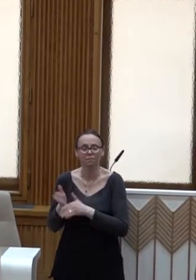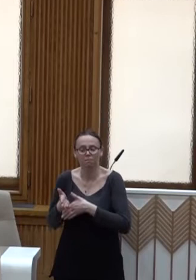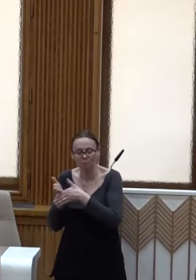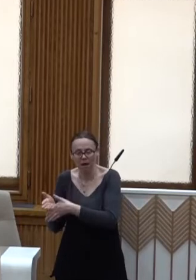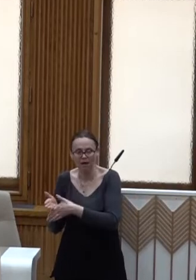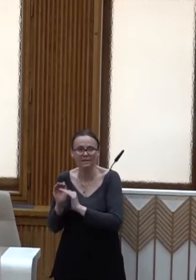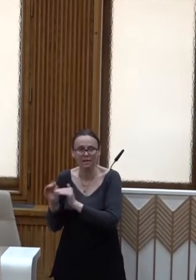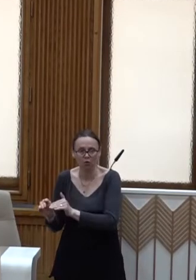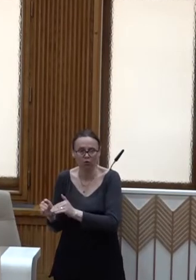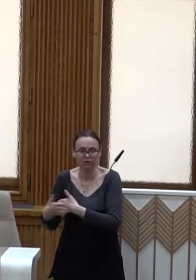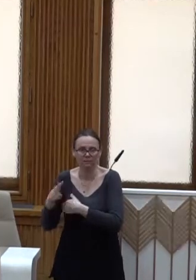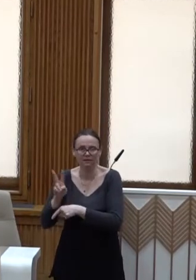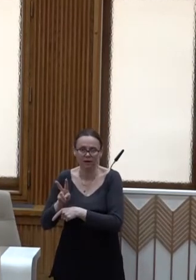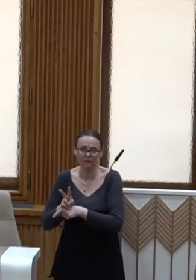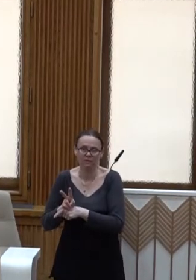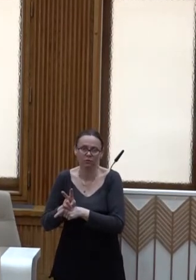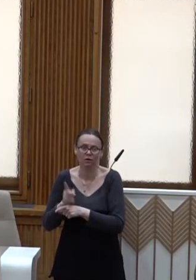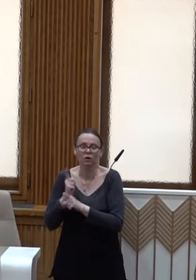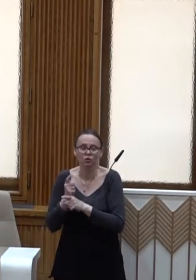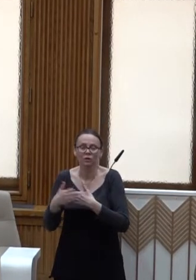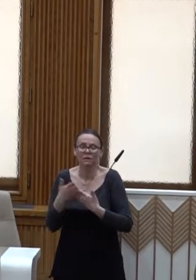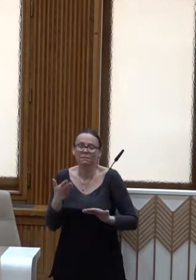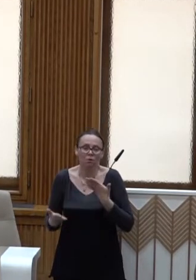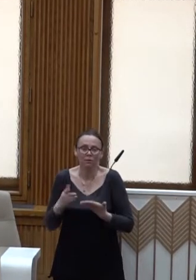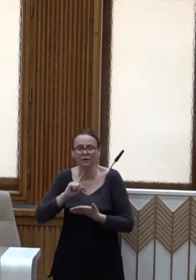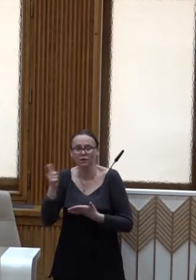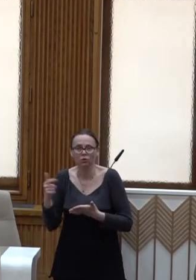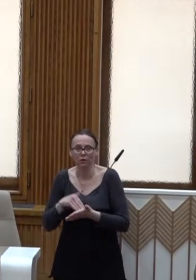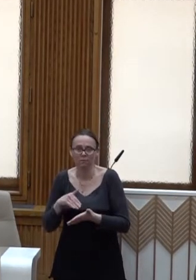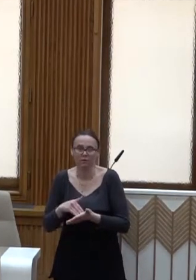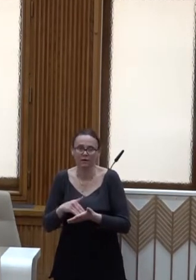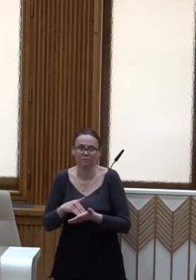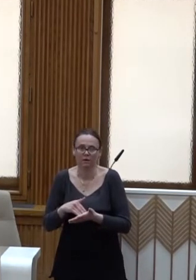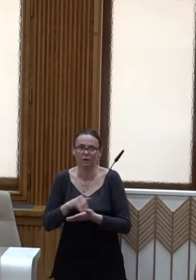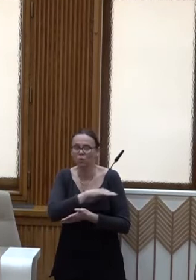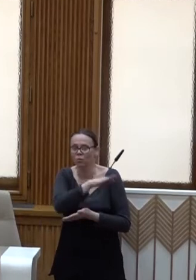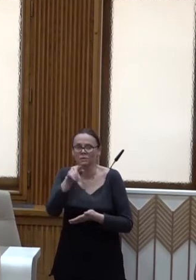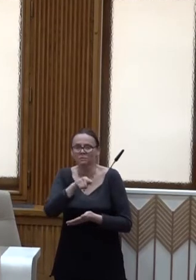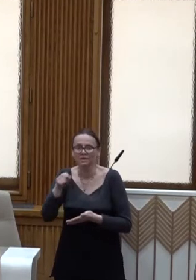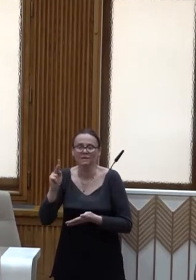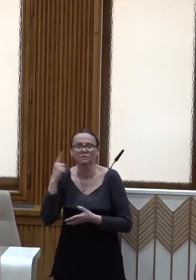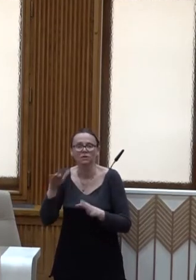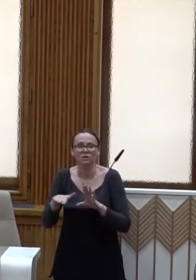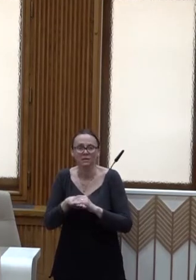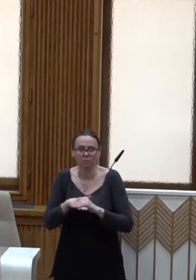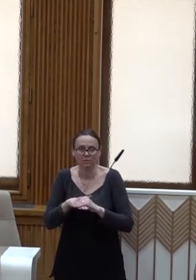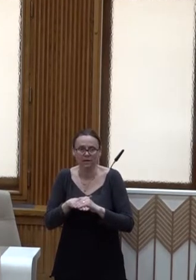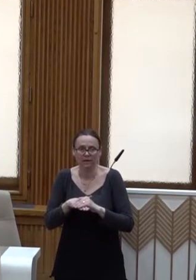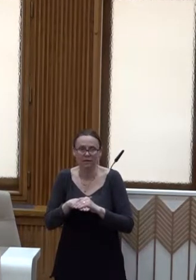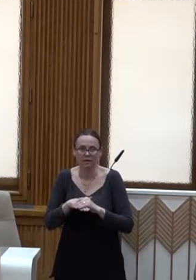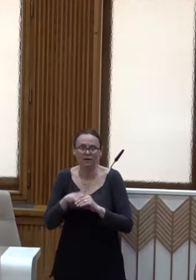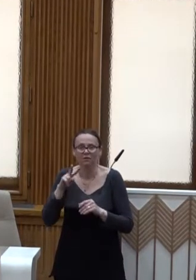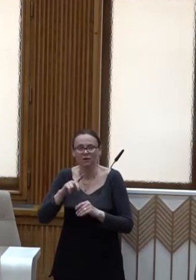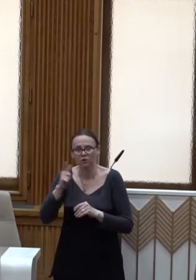pri varstvu in tudi pri morebitnih drugih potrebah vsem tistim, ki so zaposleni v kritični